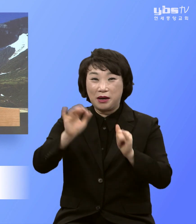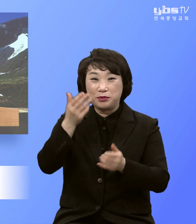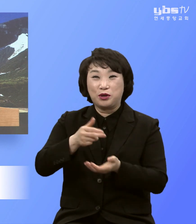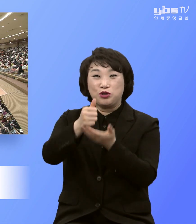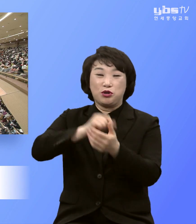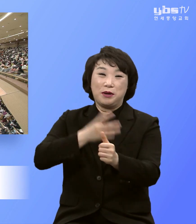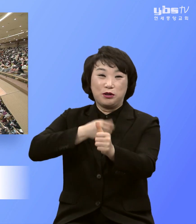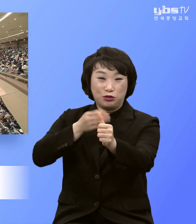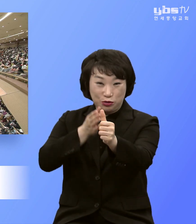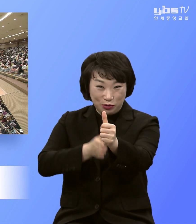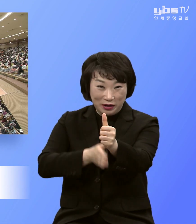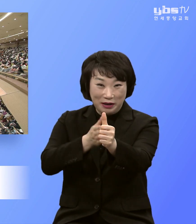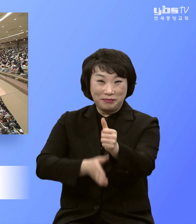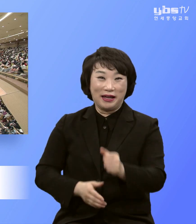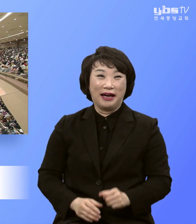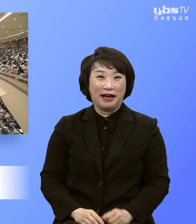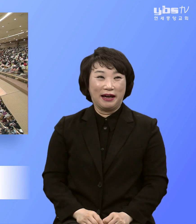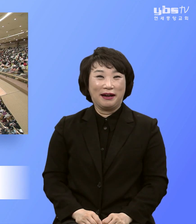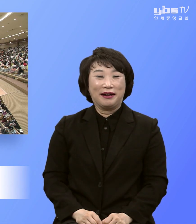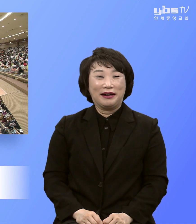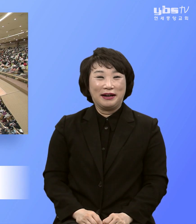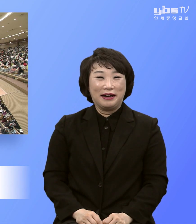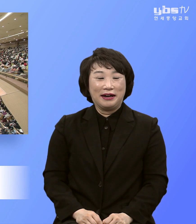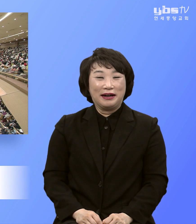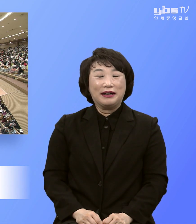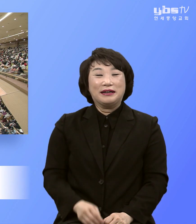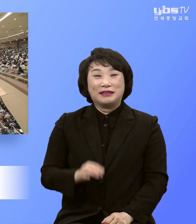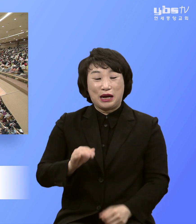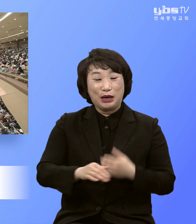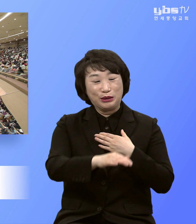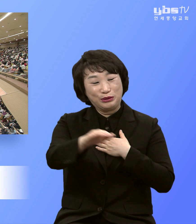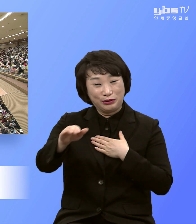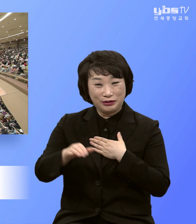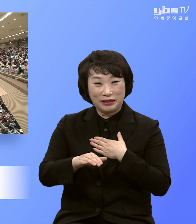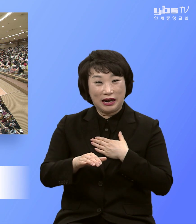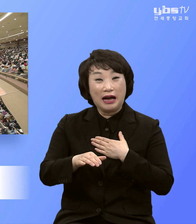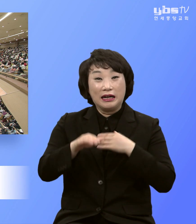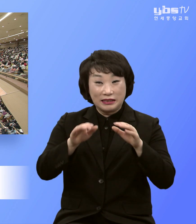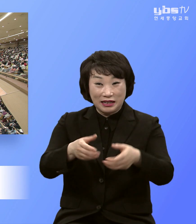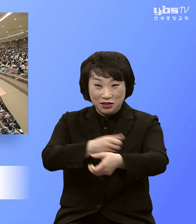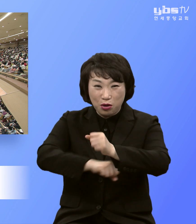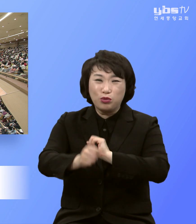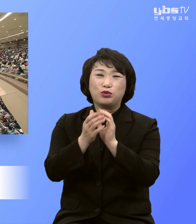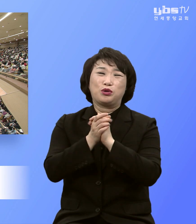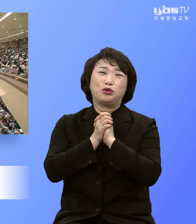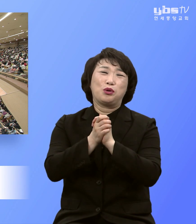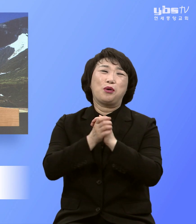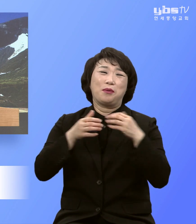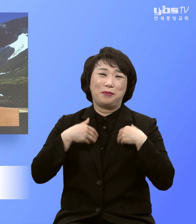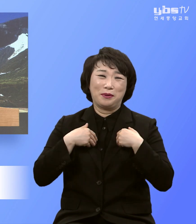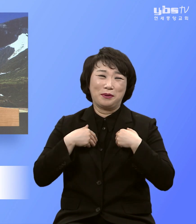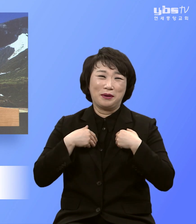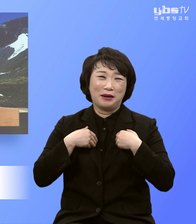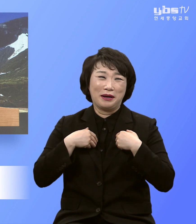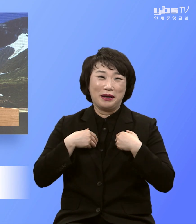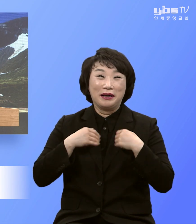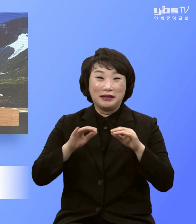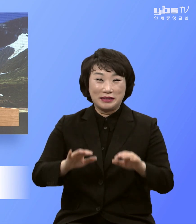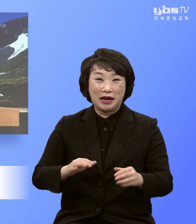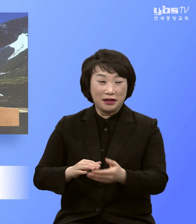이름으로 축원합니다. 그러니까 우리가 얼마나 적극적으로 기도해야 되냐.